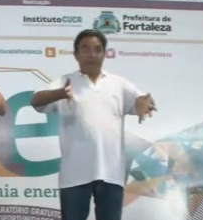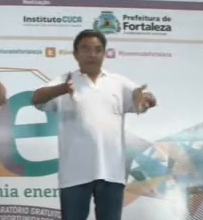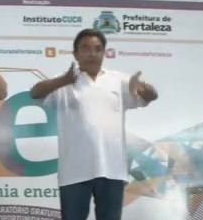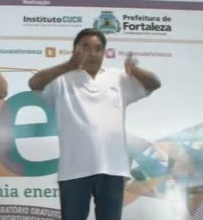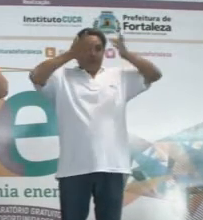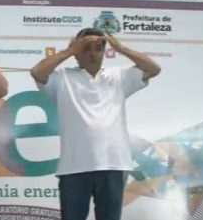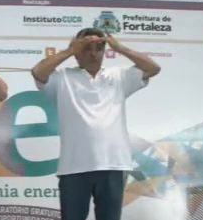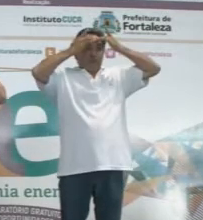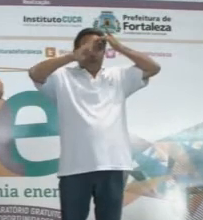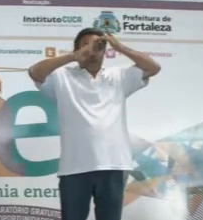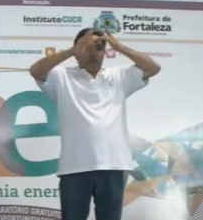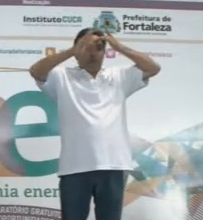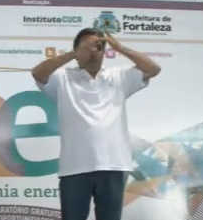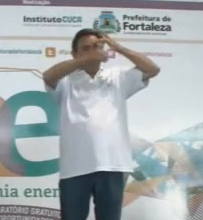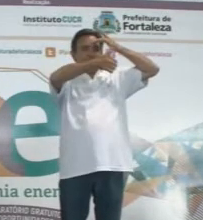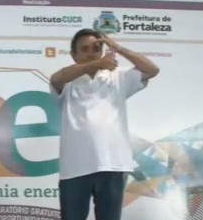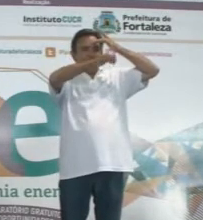sua mente.